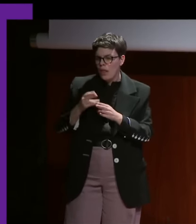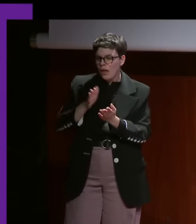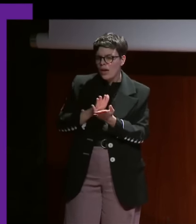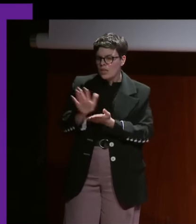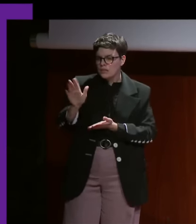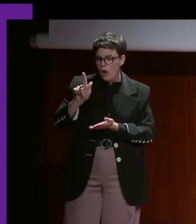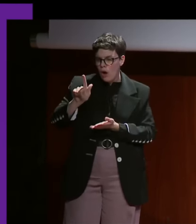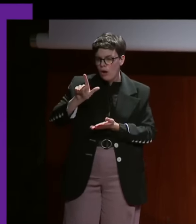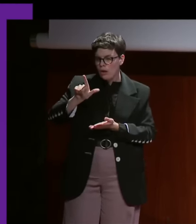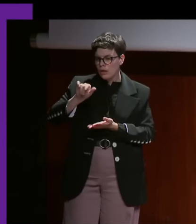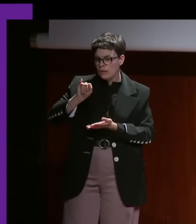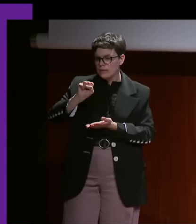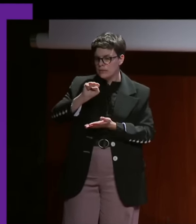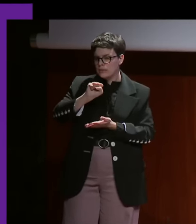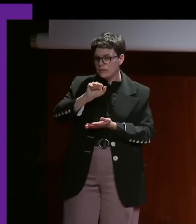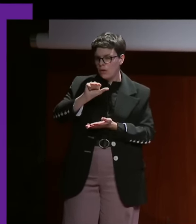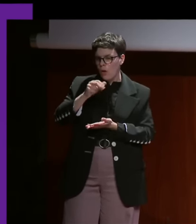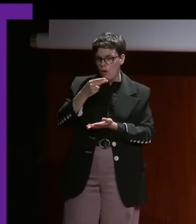L'idée a été développée par un